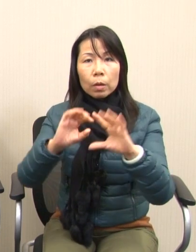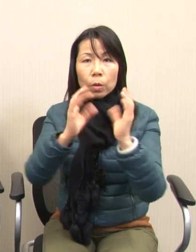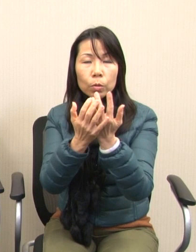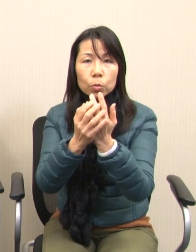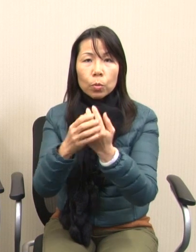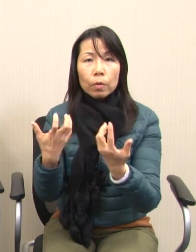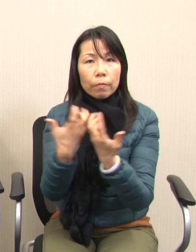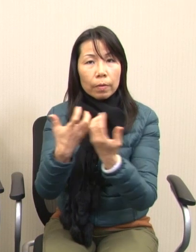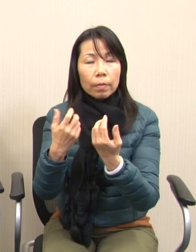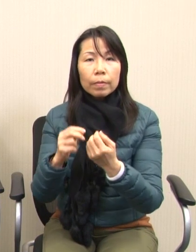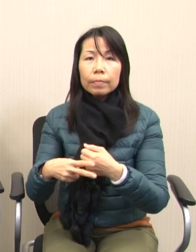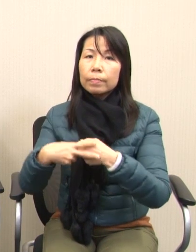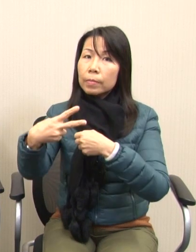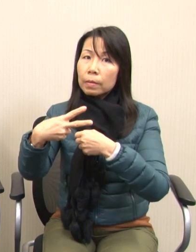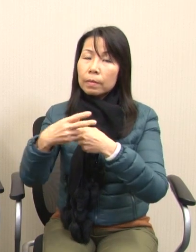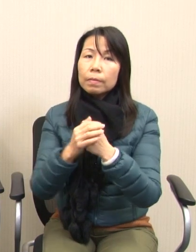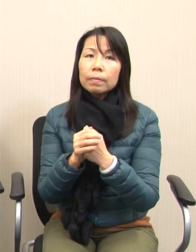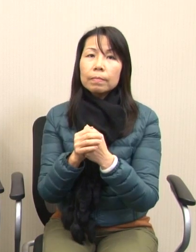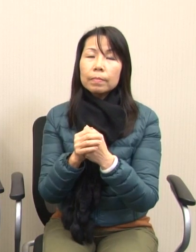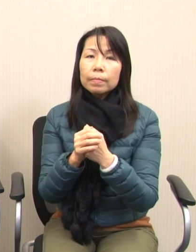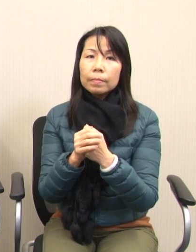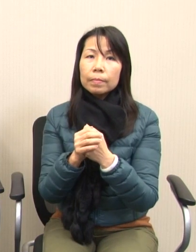第二就是說